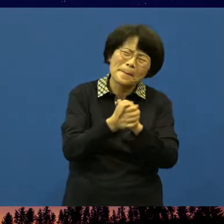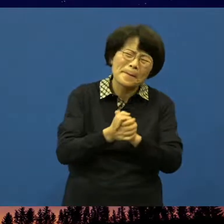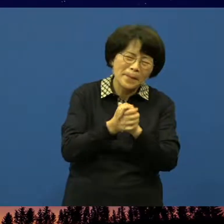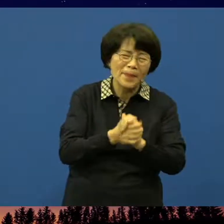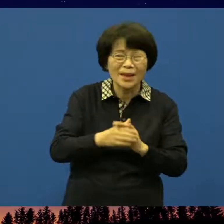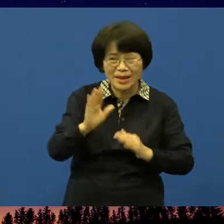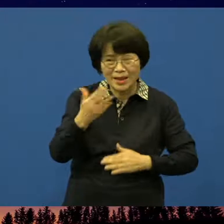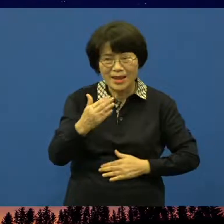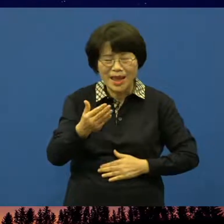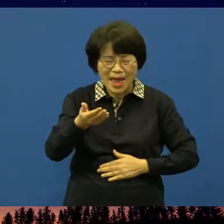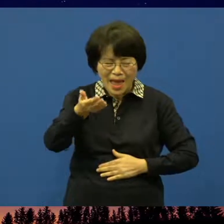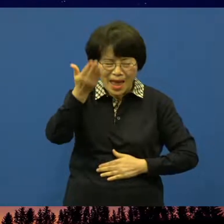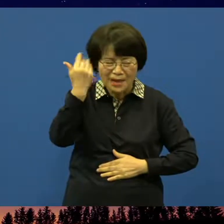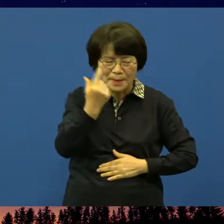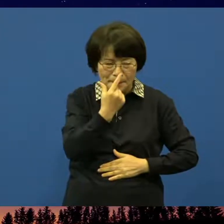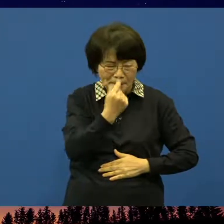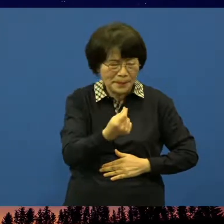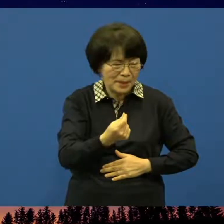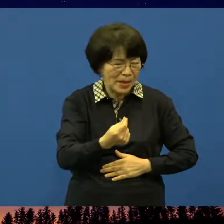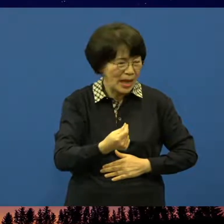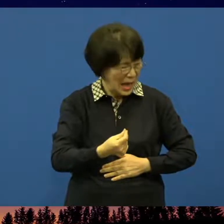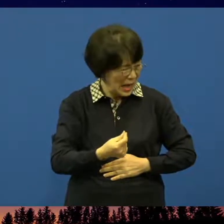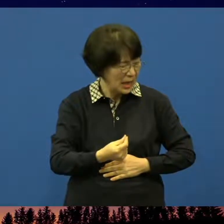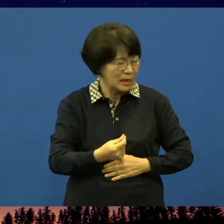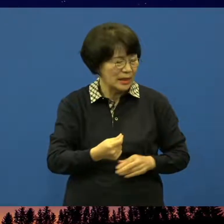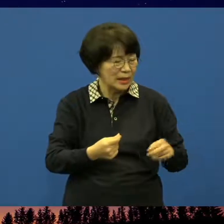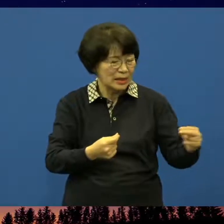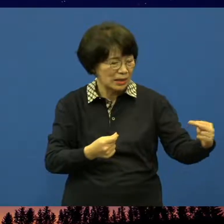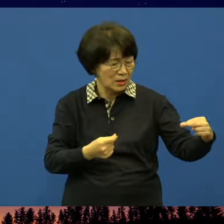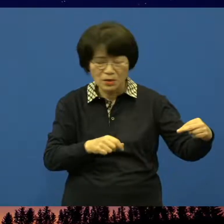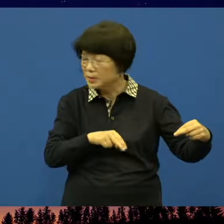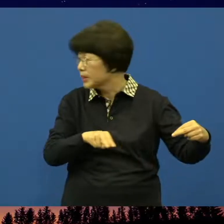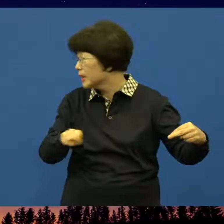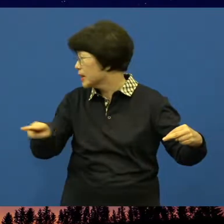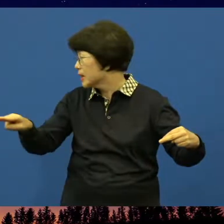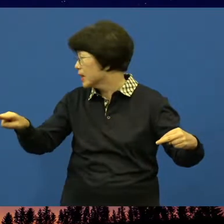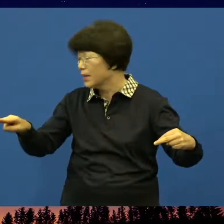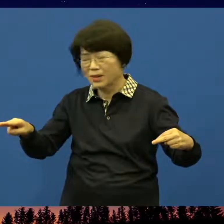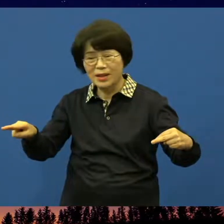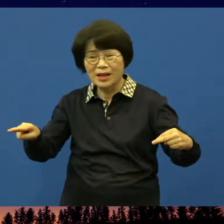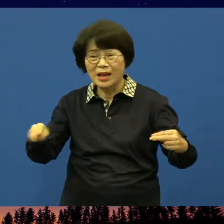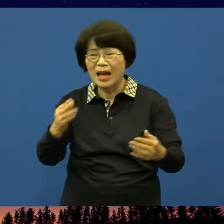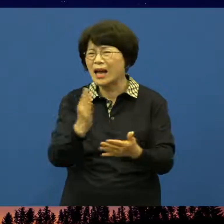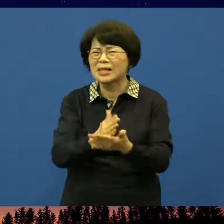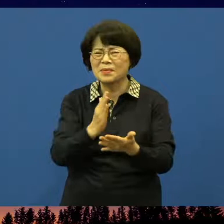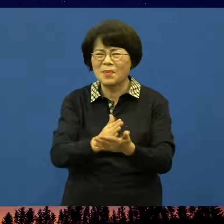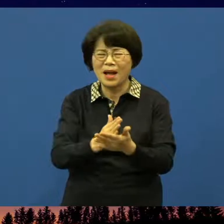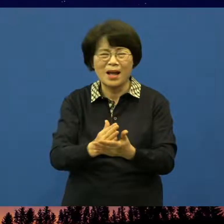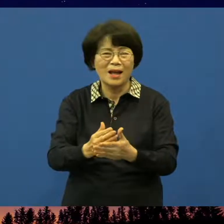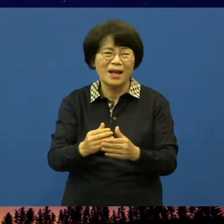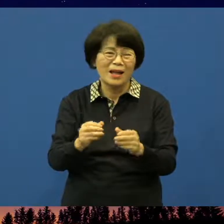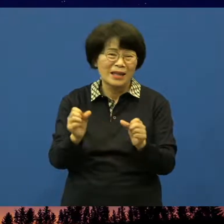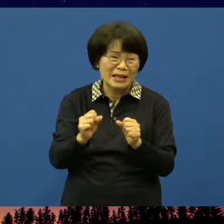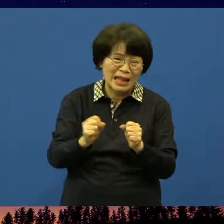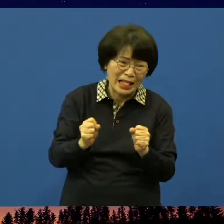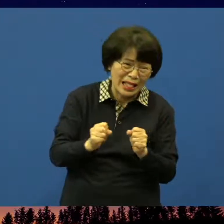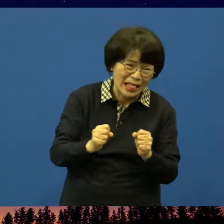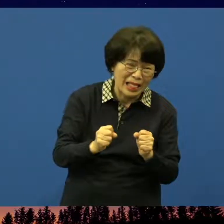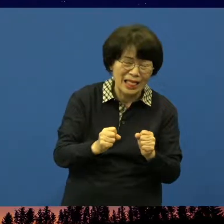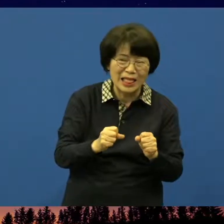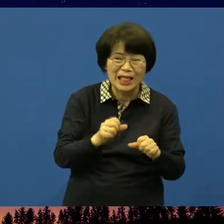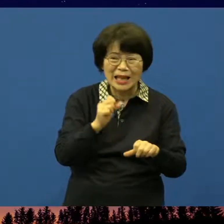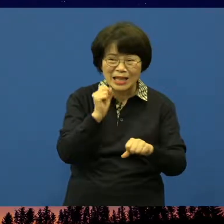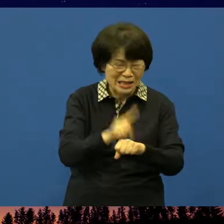싸하고 경직되고 앞뒤가 꽉 막히고 항상 딴지 걸고 냉소적이고, 영어로